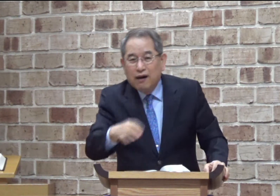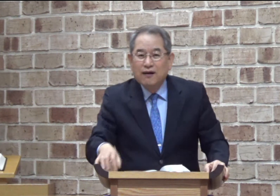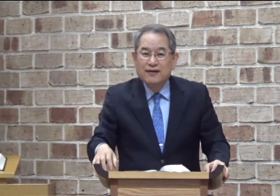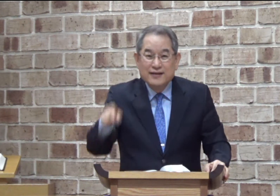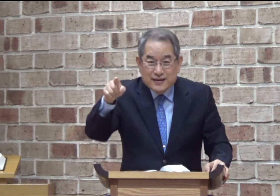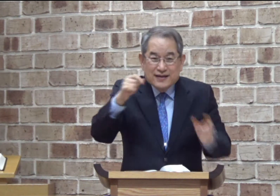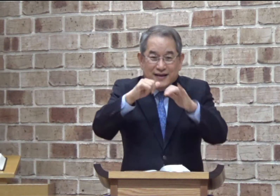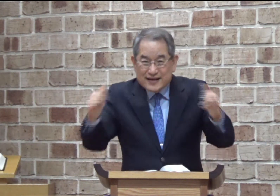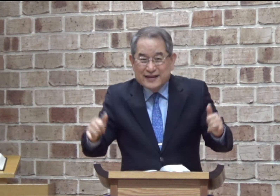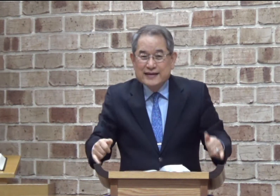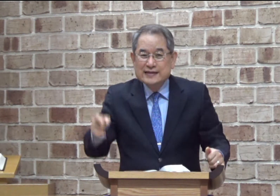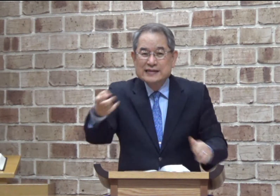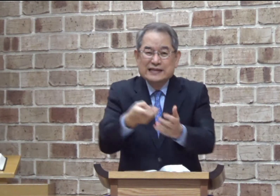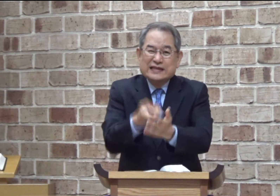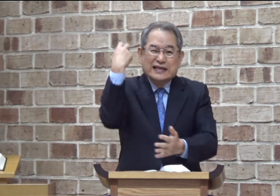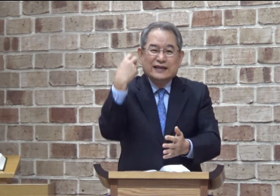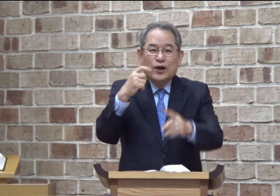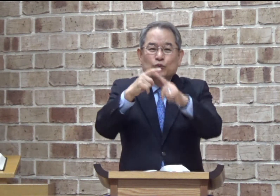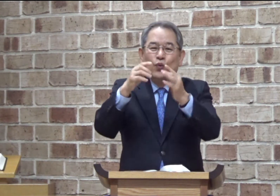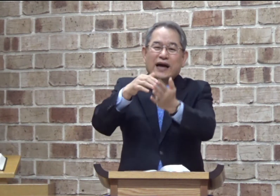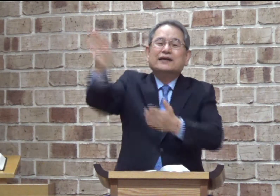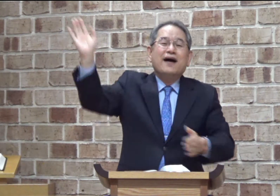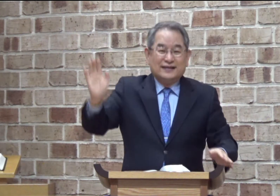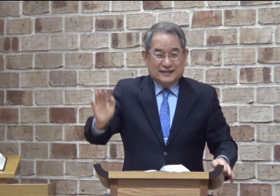있습니다. 그러나 사랑으로 덮어서